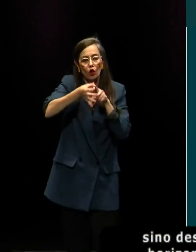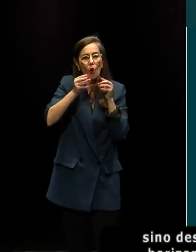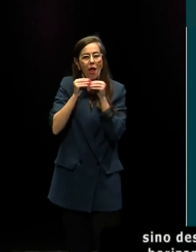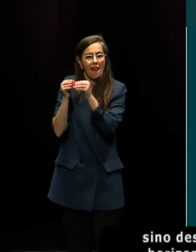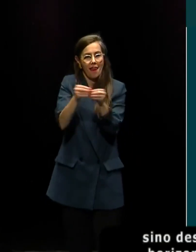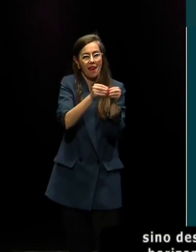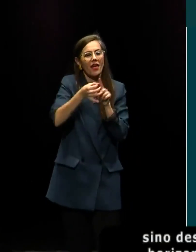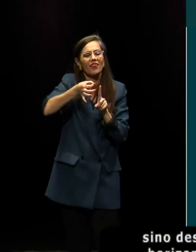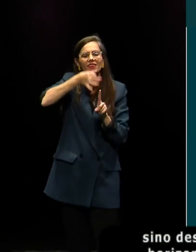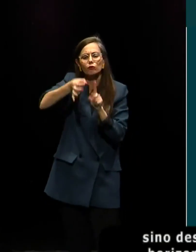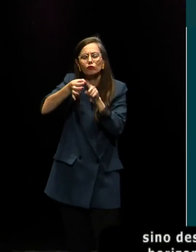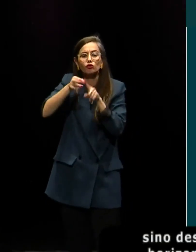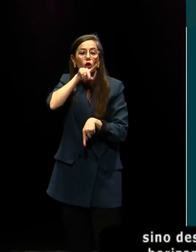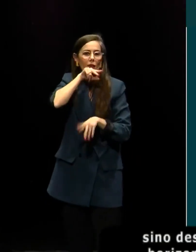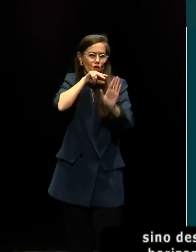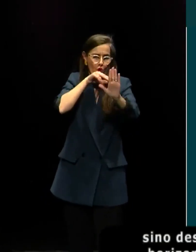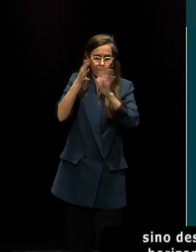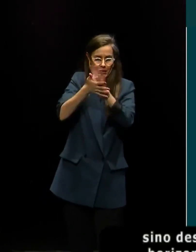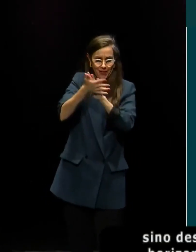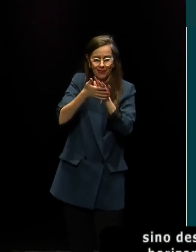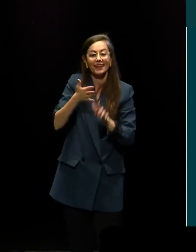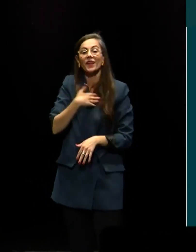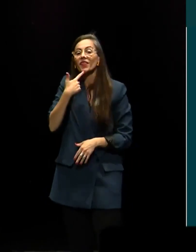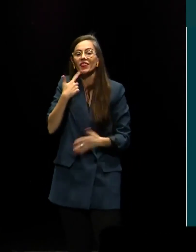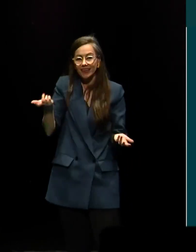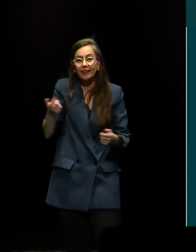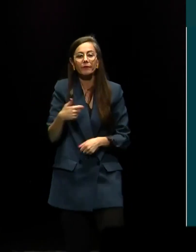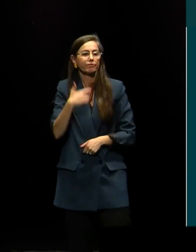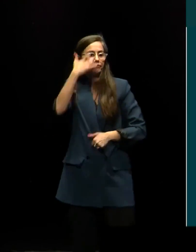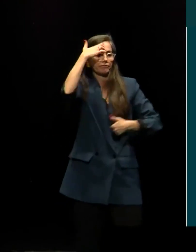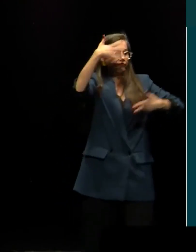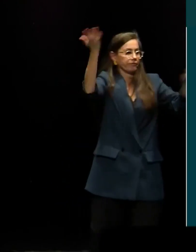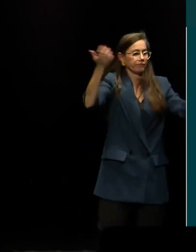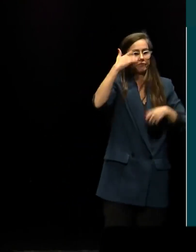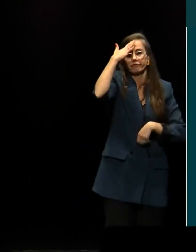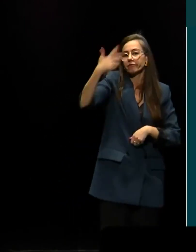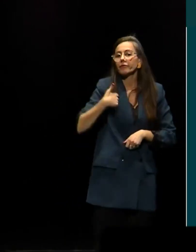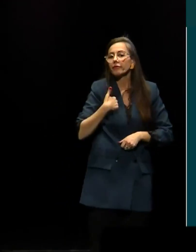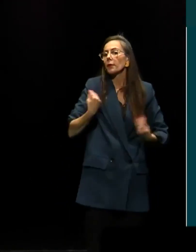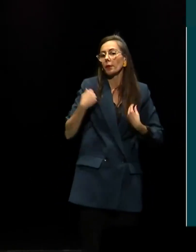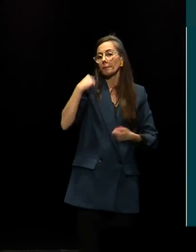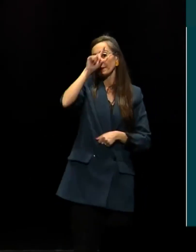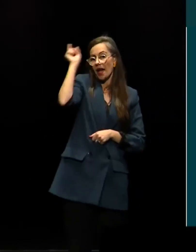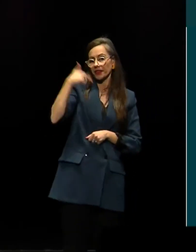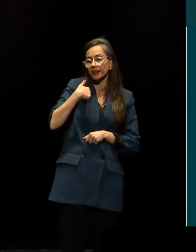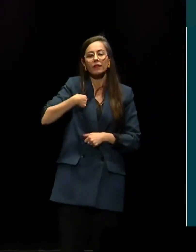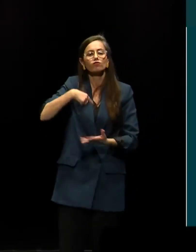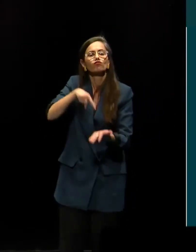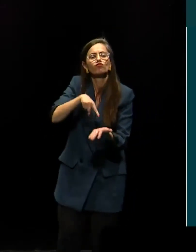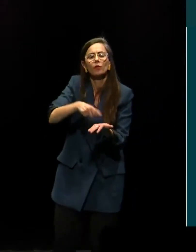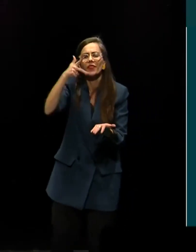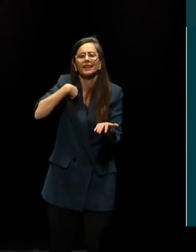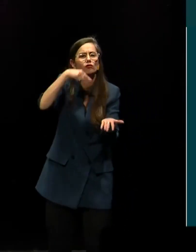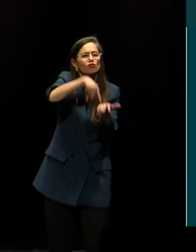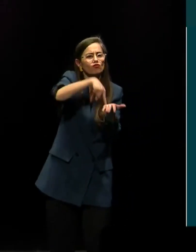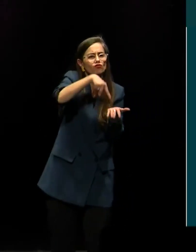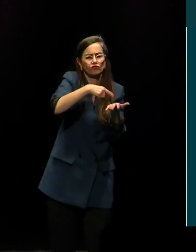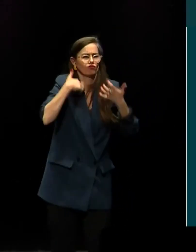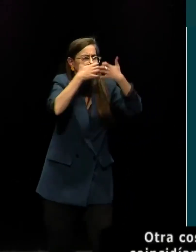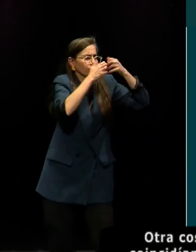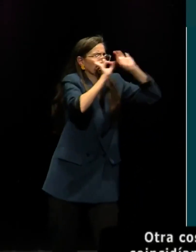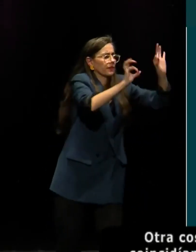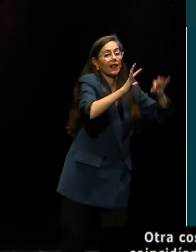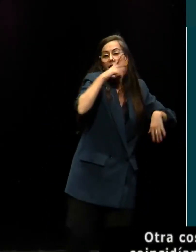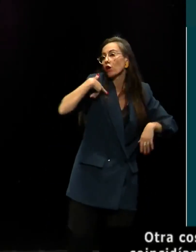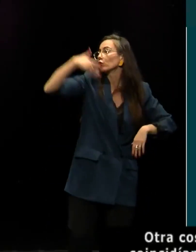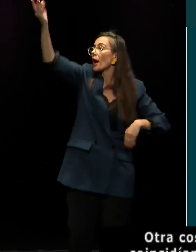Otra cosa en la que todos coincidían era de compartir un mismo discurso. Por ejemplo, yo